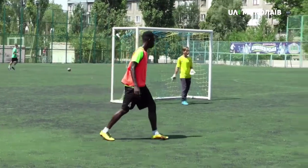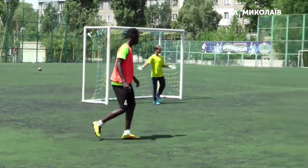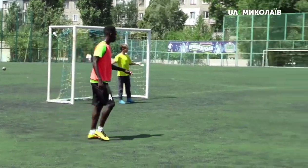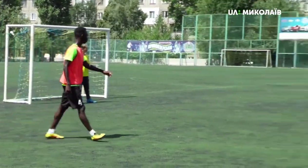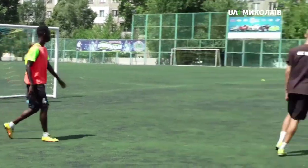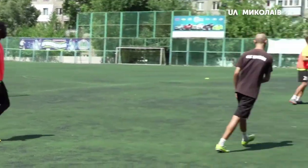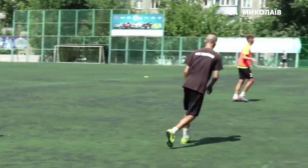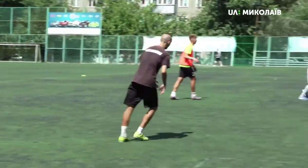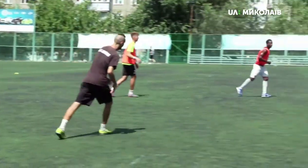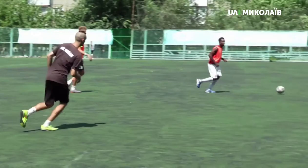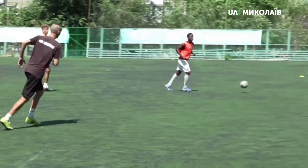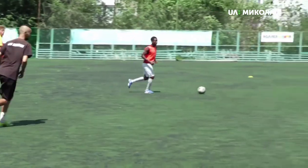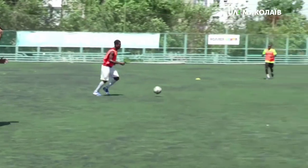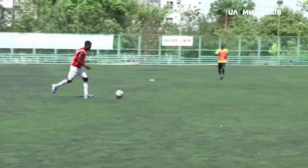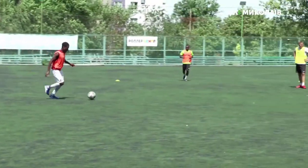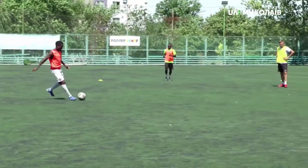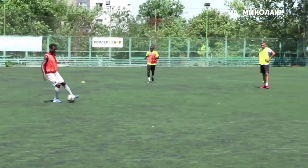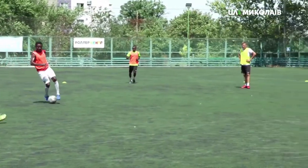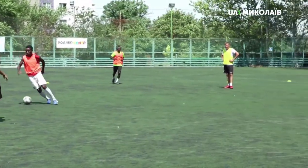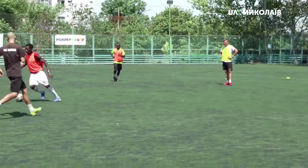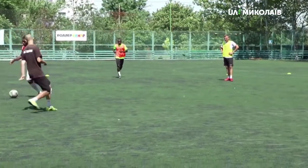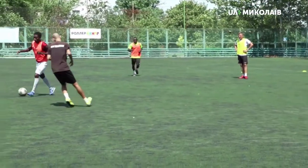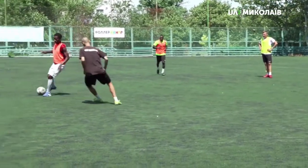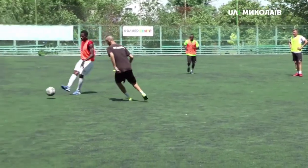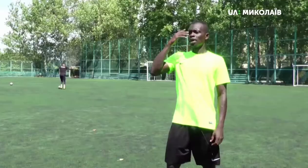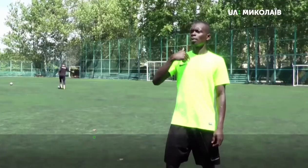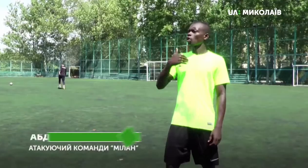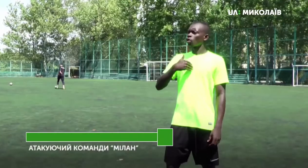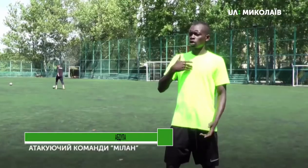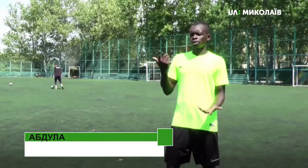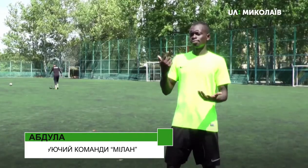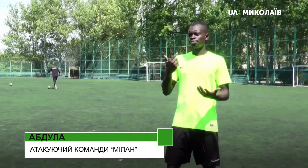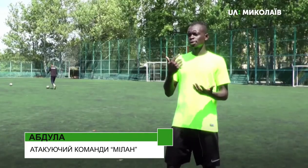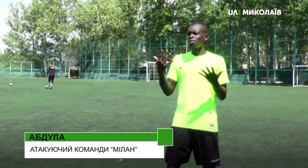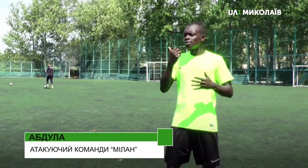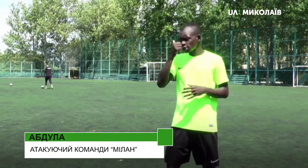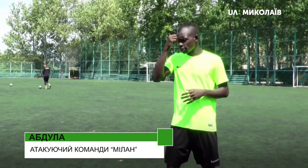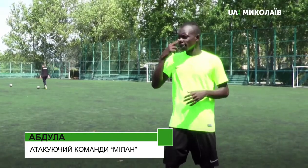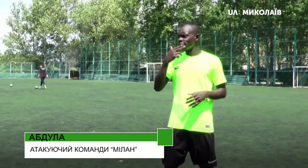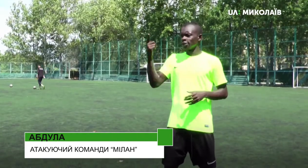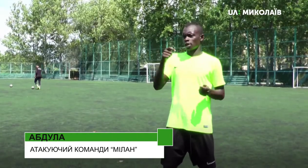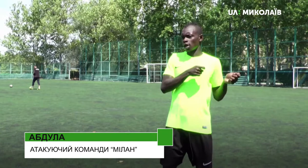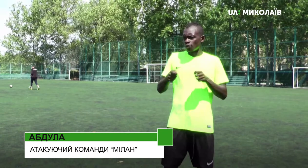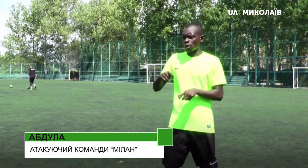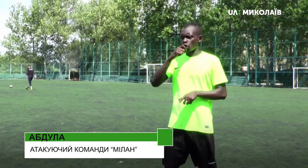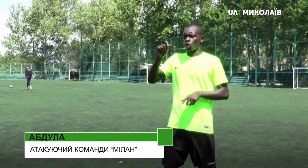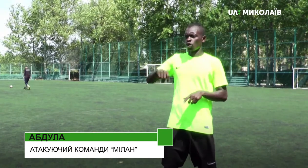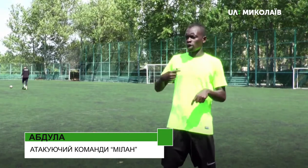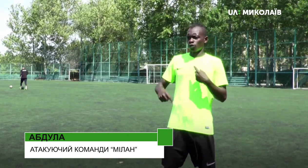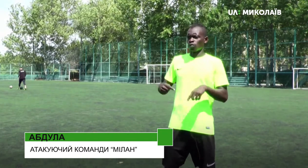погіршуватись, аж до повної глухоти одного вуха. Дуже радий, що потрапив до команди. Дякую тренеру. У Гамбії мені ніякої би перспективи